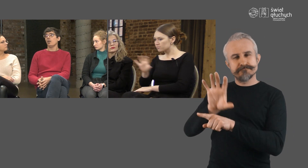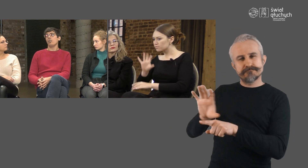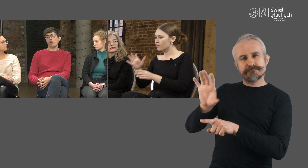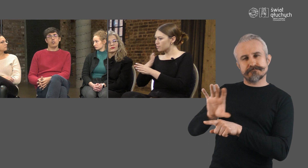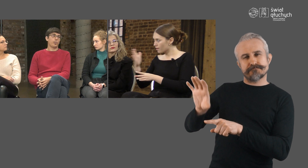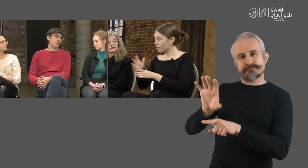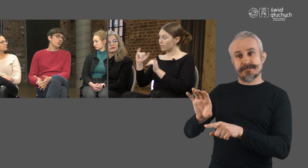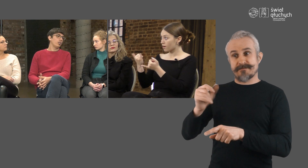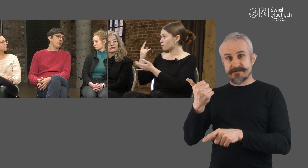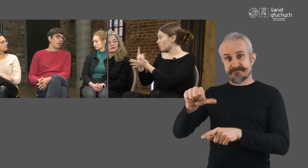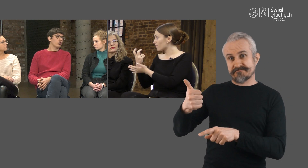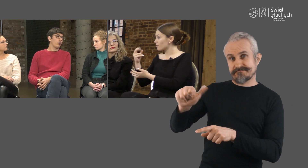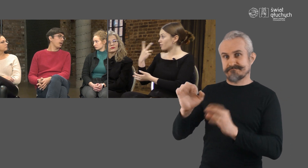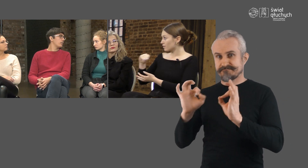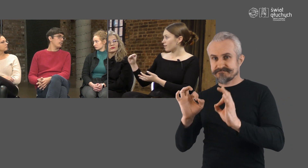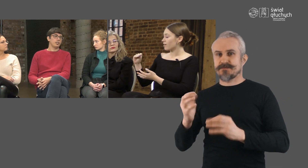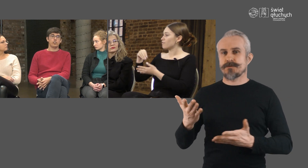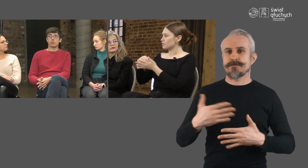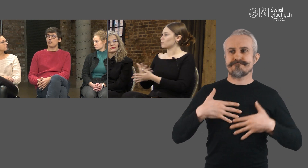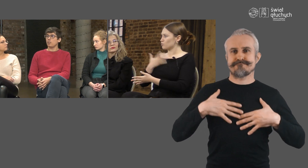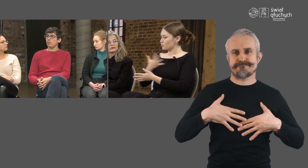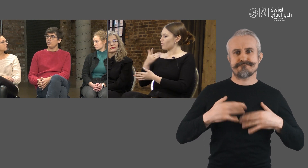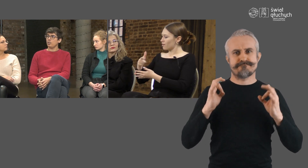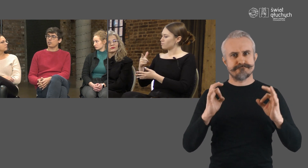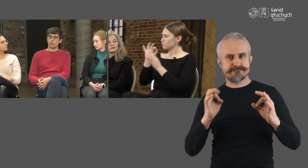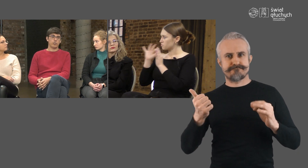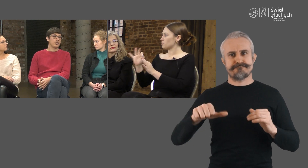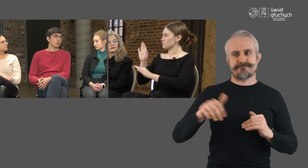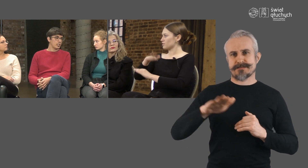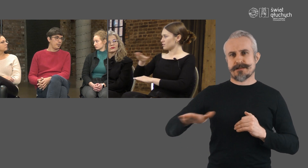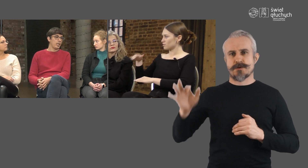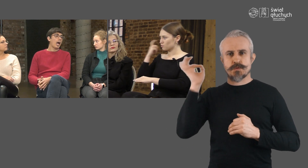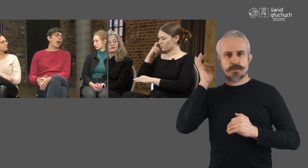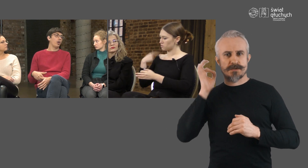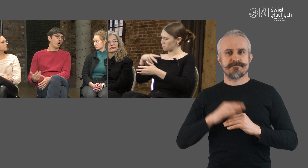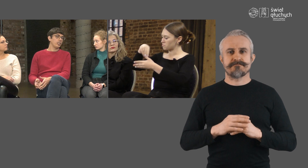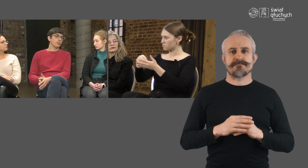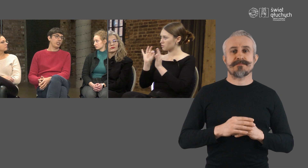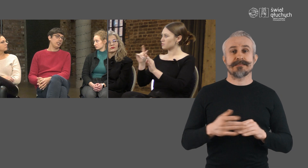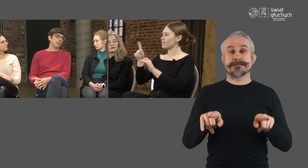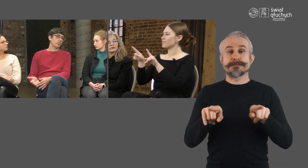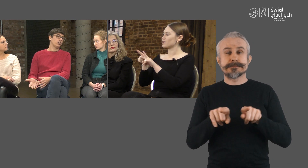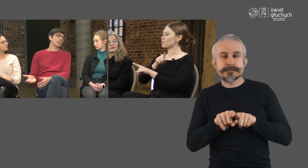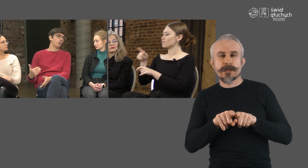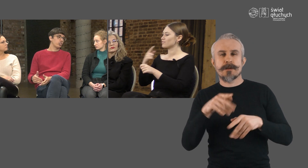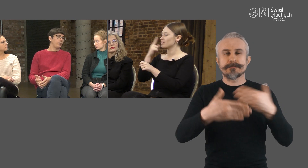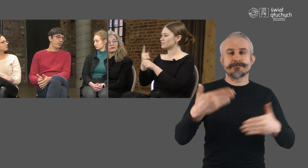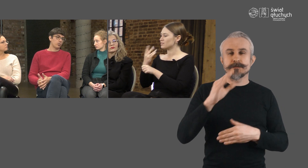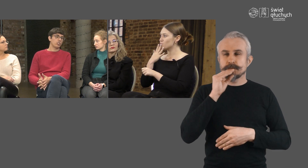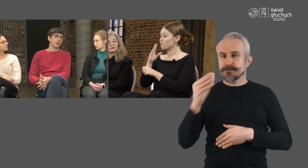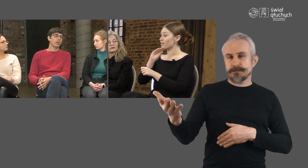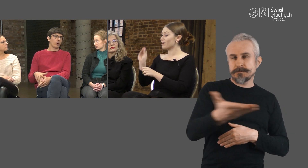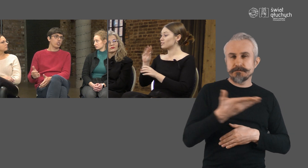radę. No i zobaczyli, że jakoś dałem radę z dziećmi słyszącymi, ale oni też podjęli decyzję, że chcą jeszcze